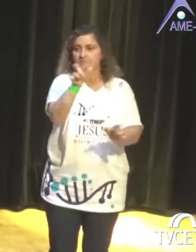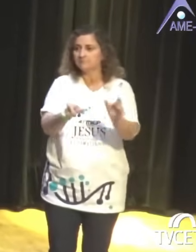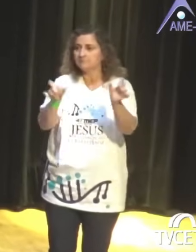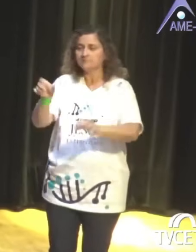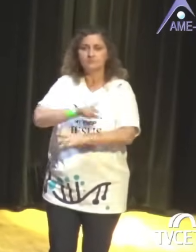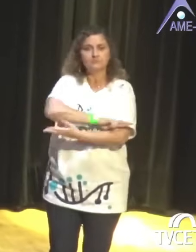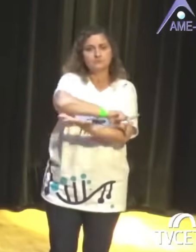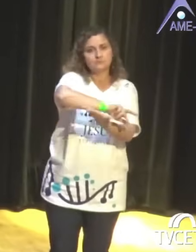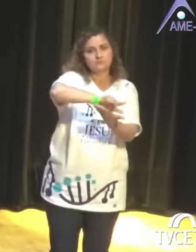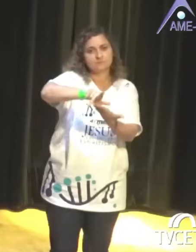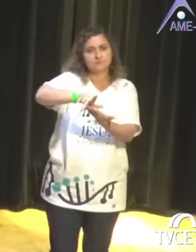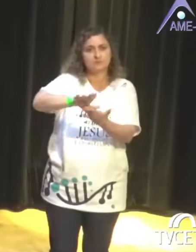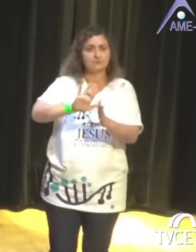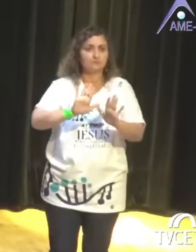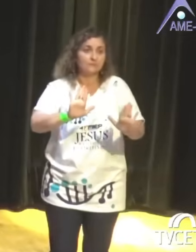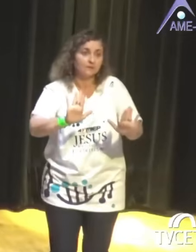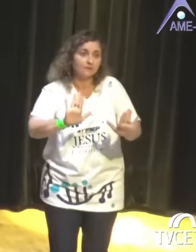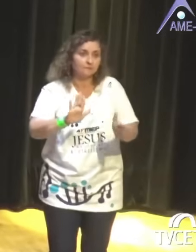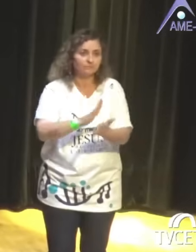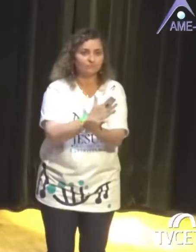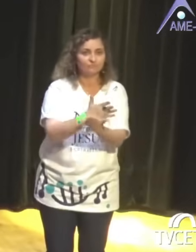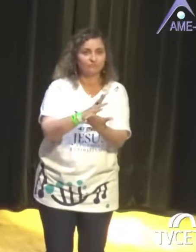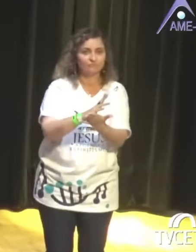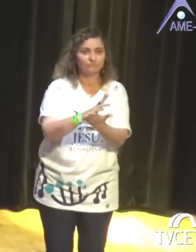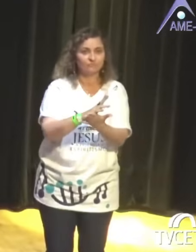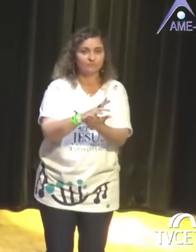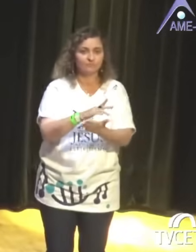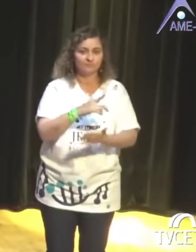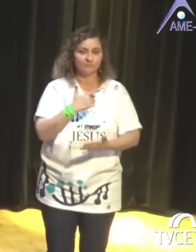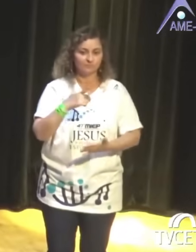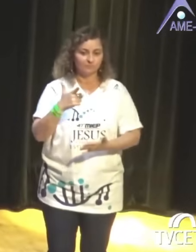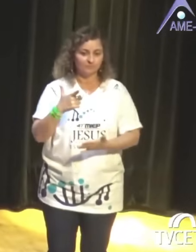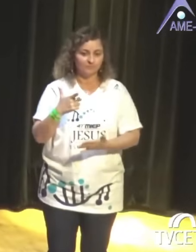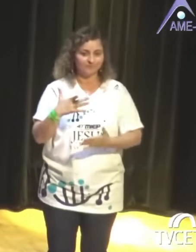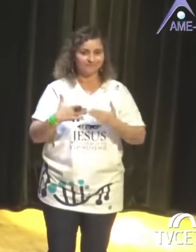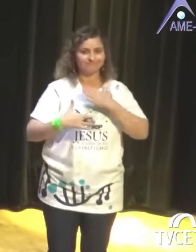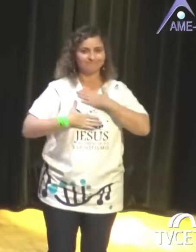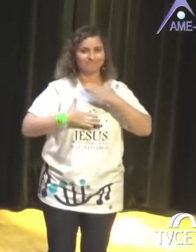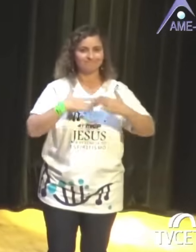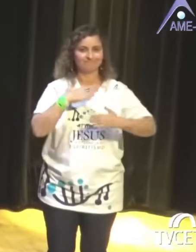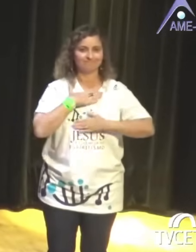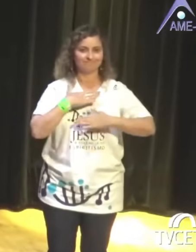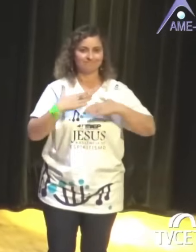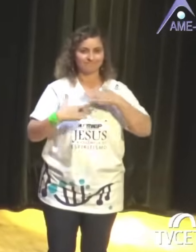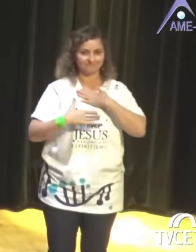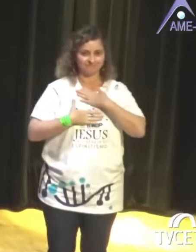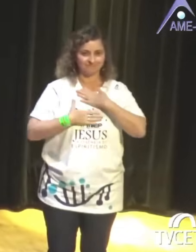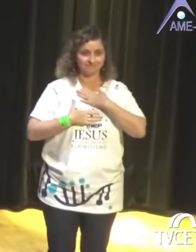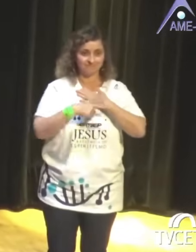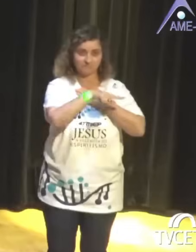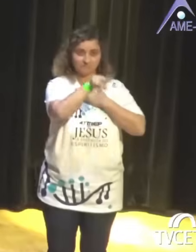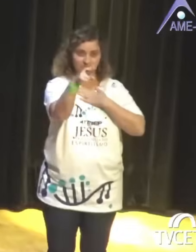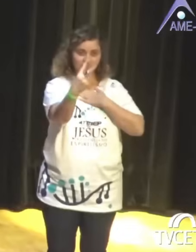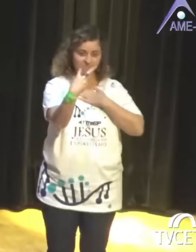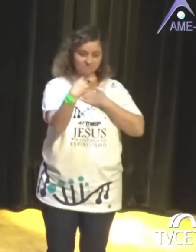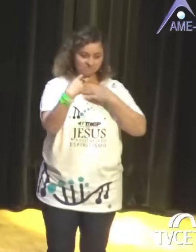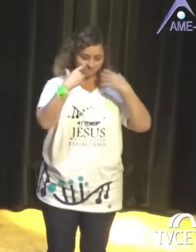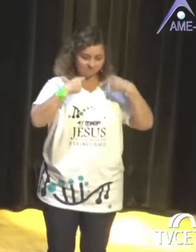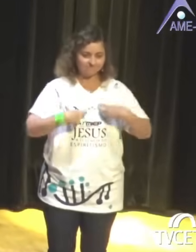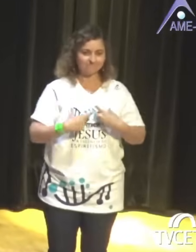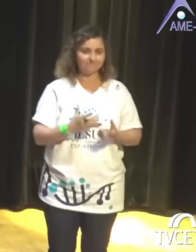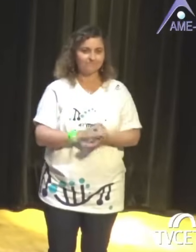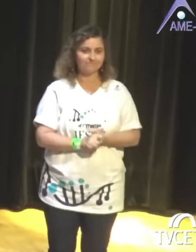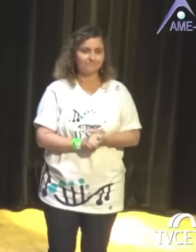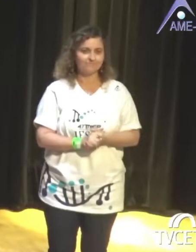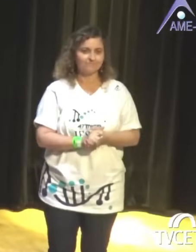claro que não tem esse foguete mais grosseiro que vocês estão vendo aqui em